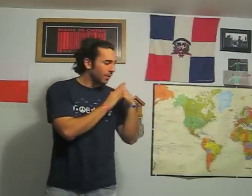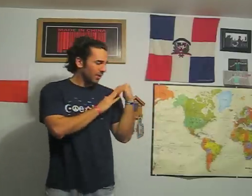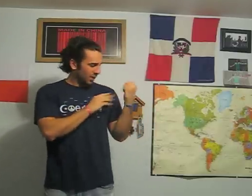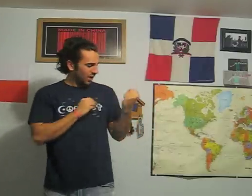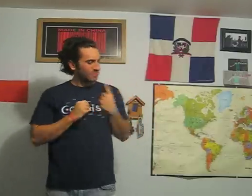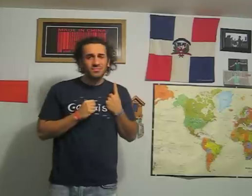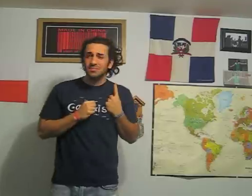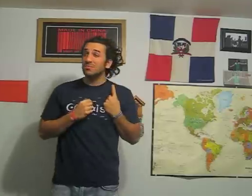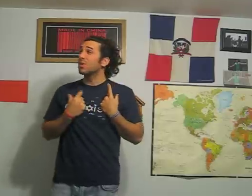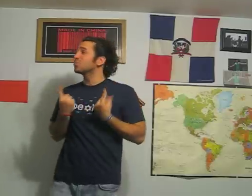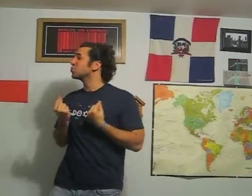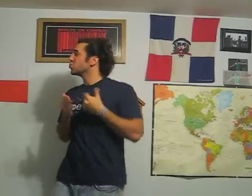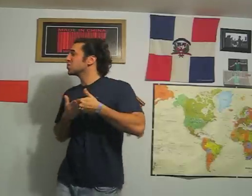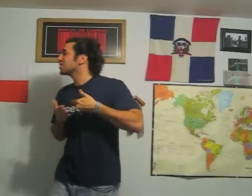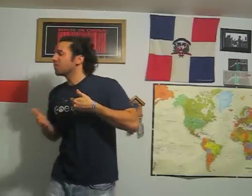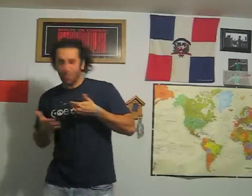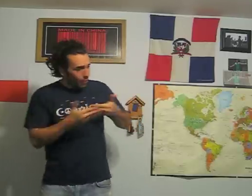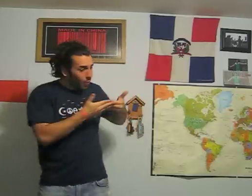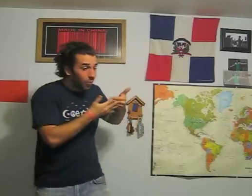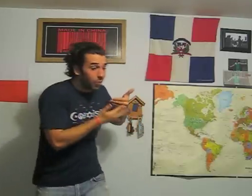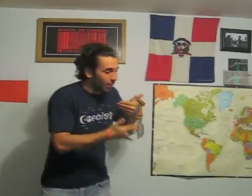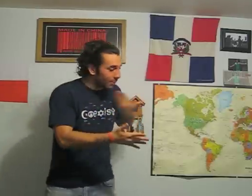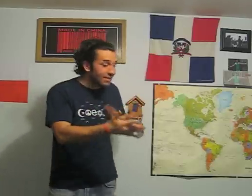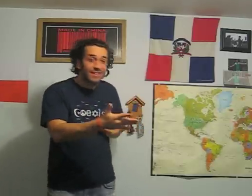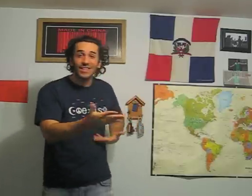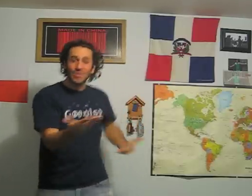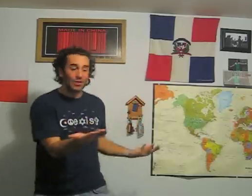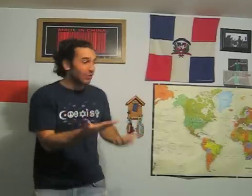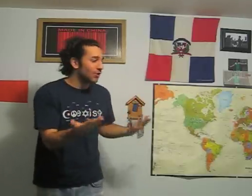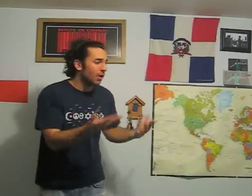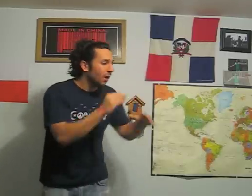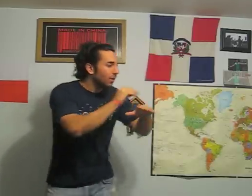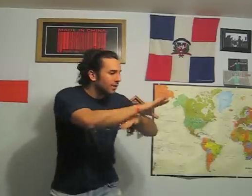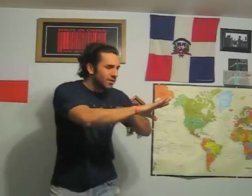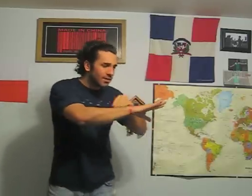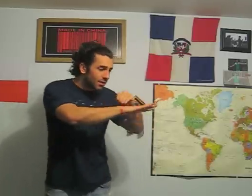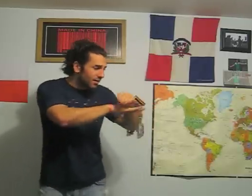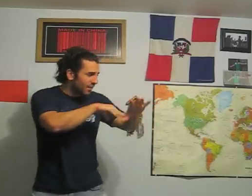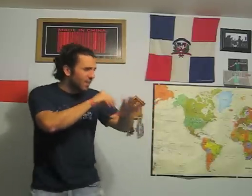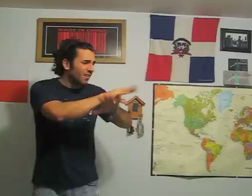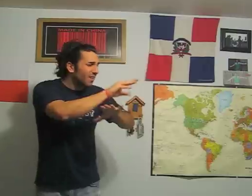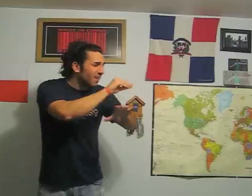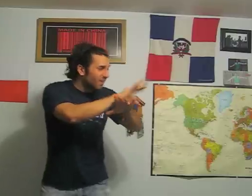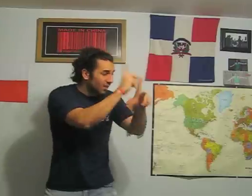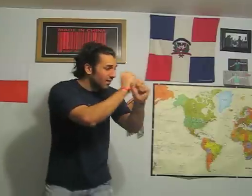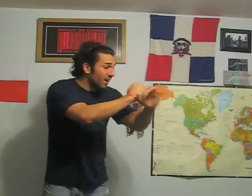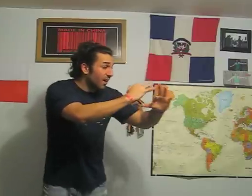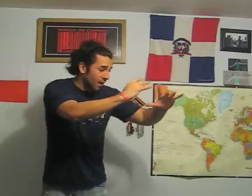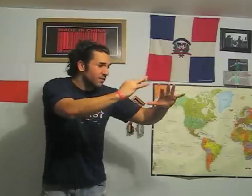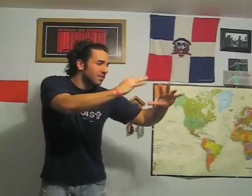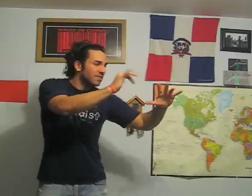Me pides mil consejos para protegerte de tu próximo encuentro